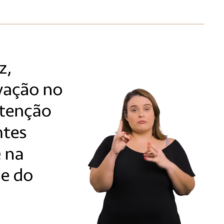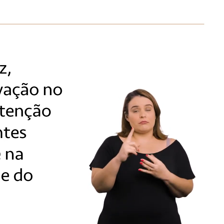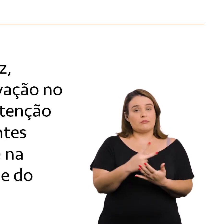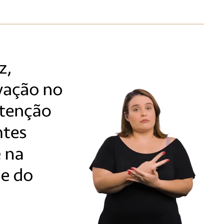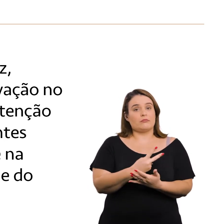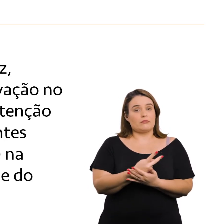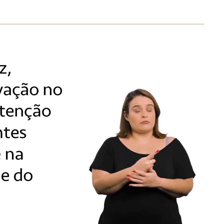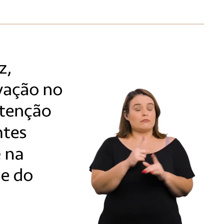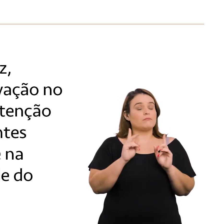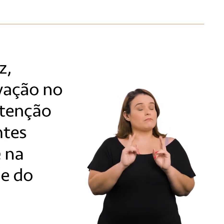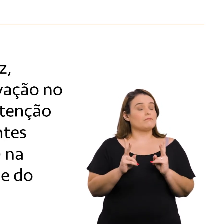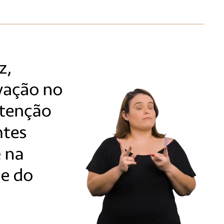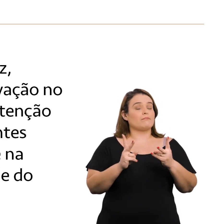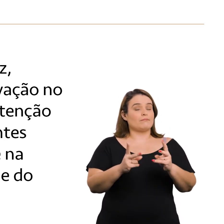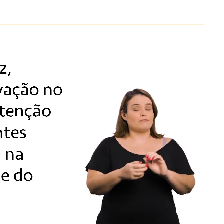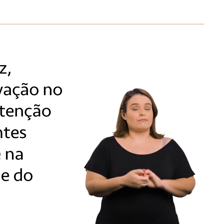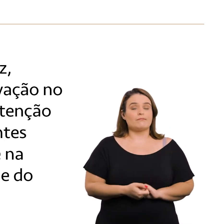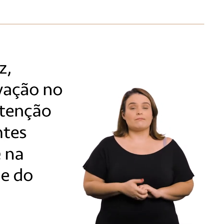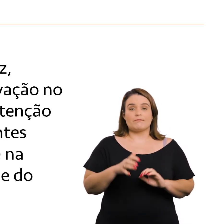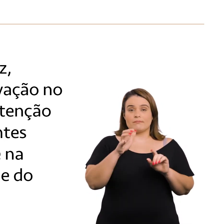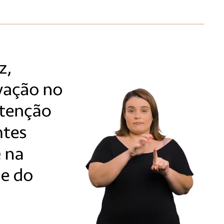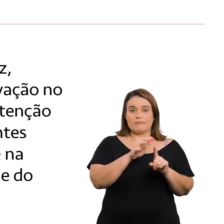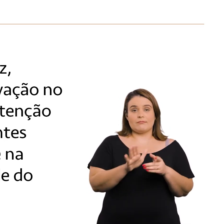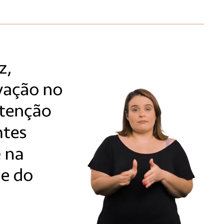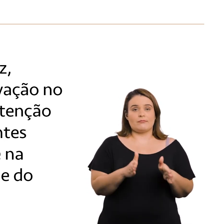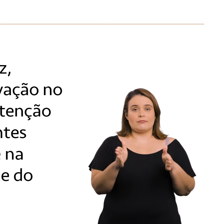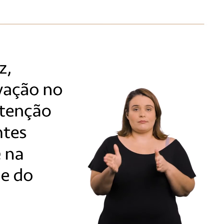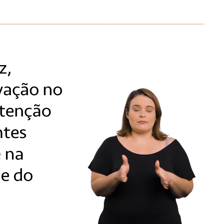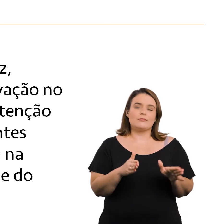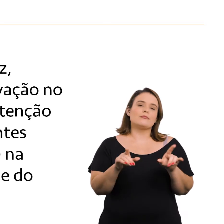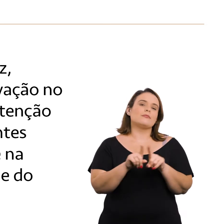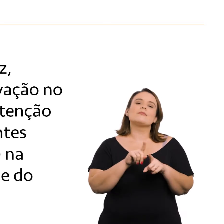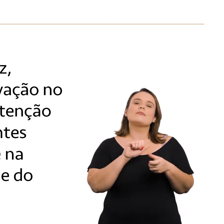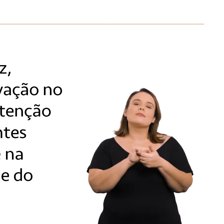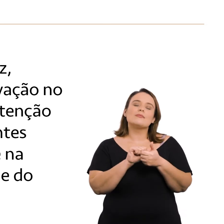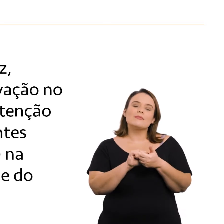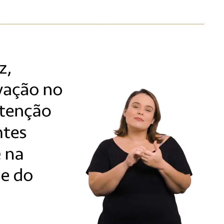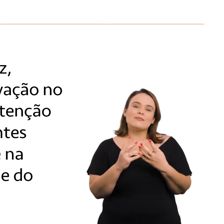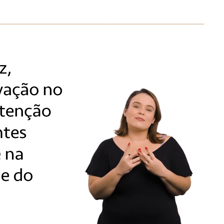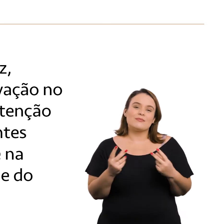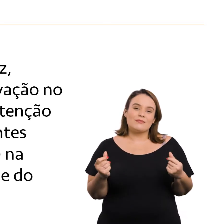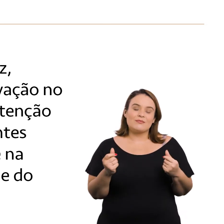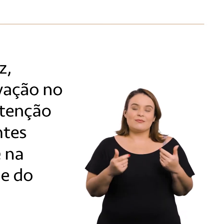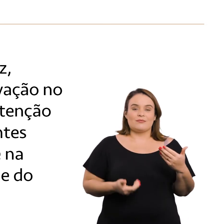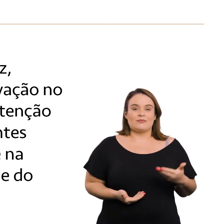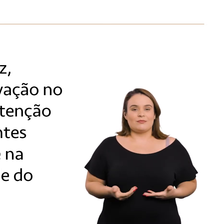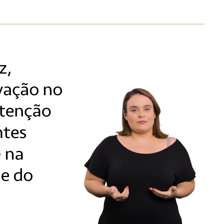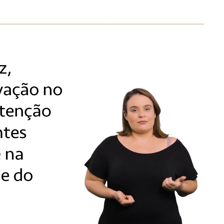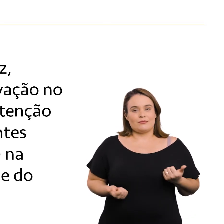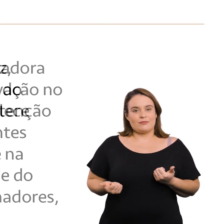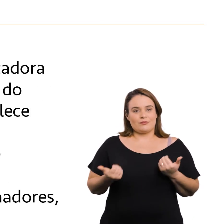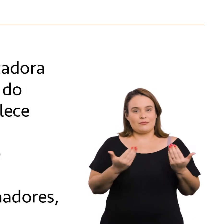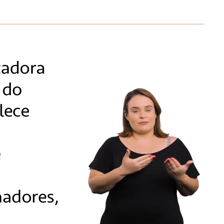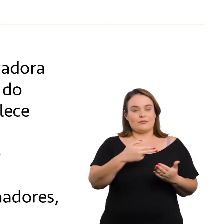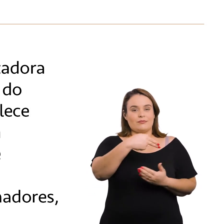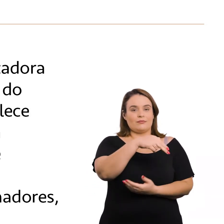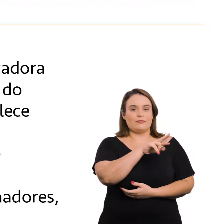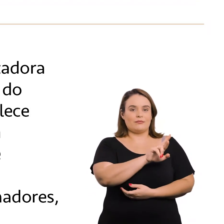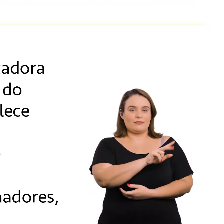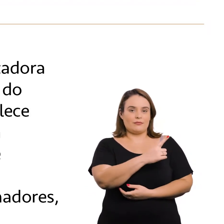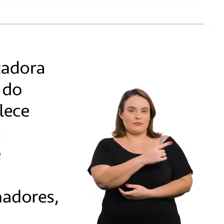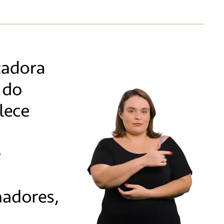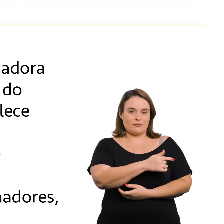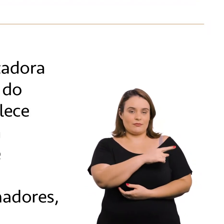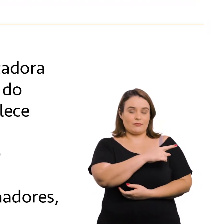erros operacionais frequentes, que interferem diretamente na produtividade e na qualidade do serviço prestado. A